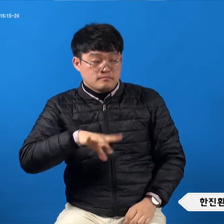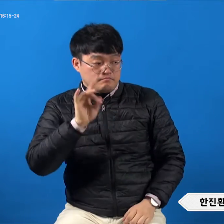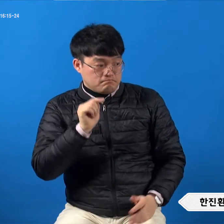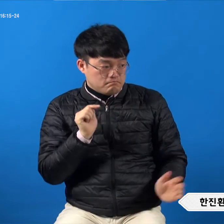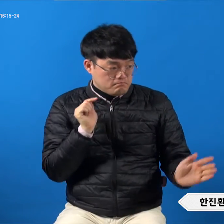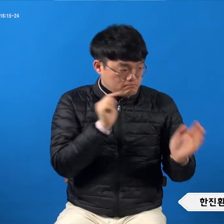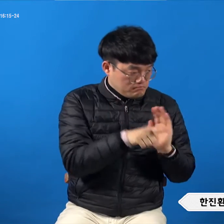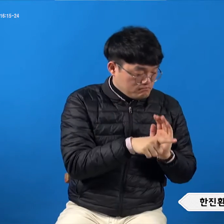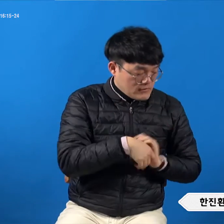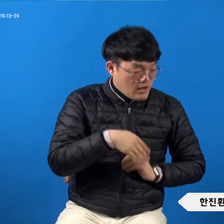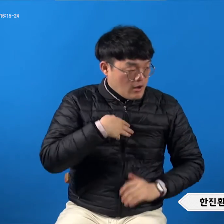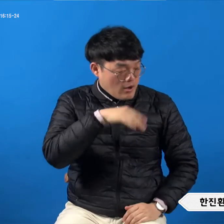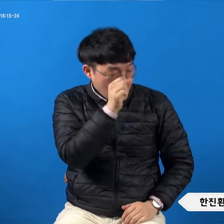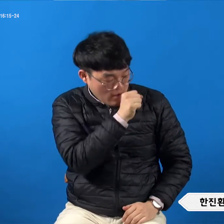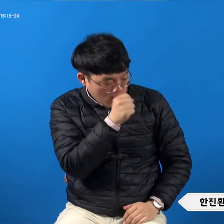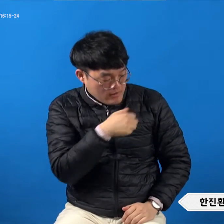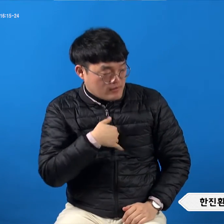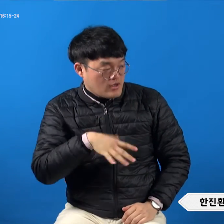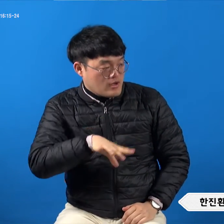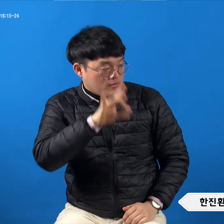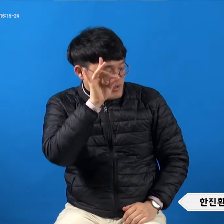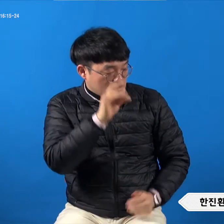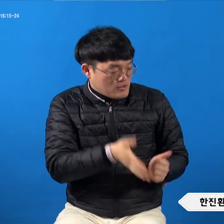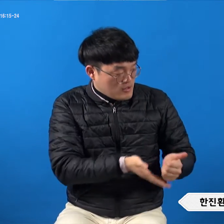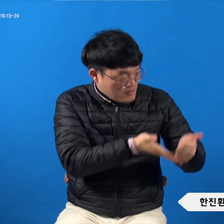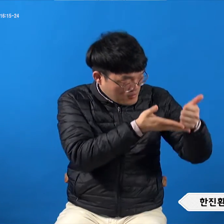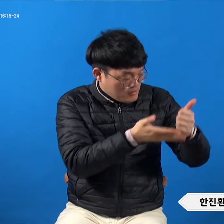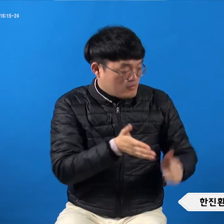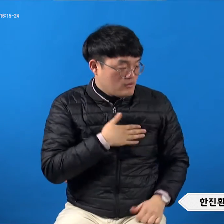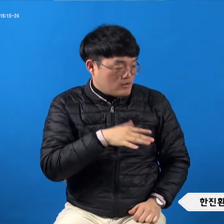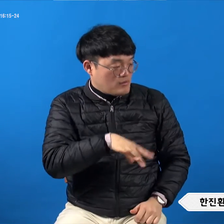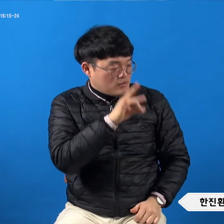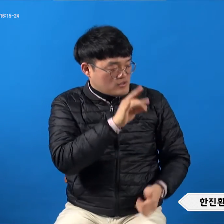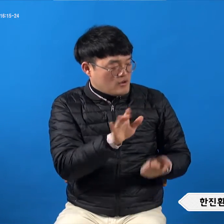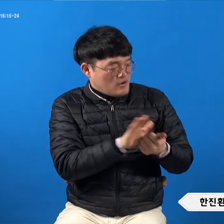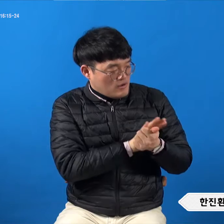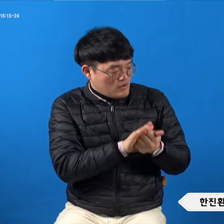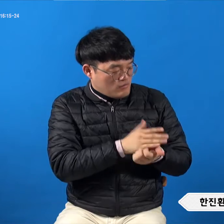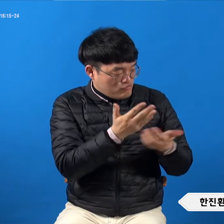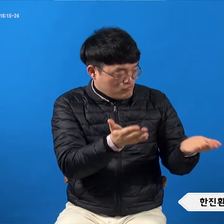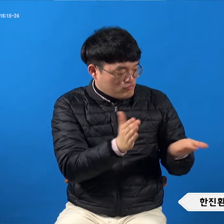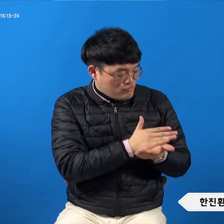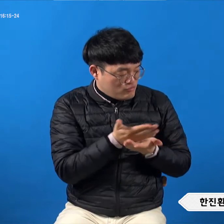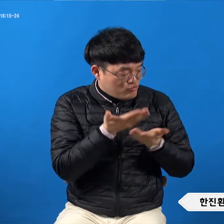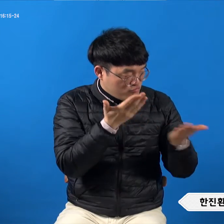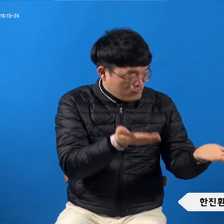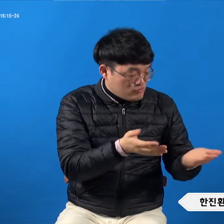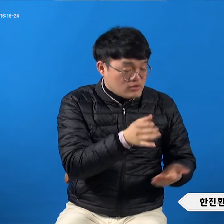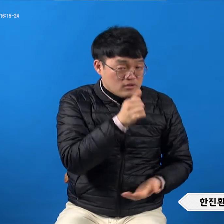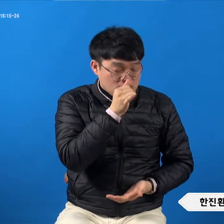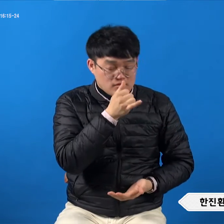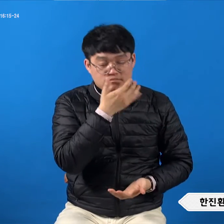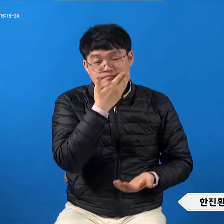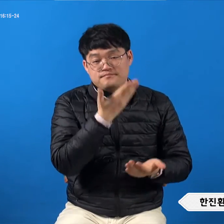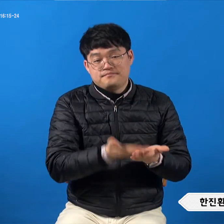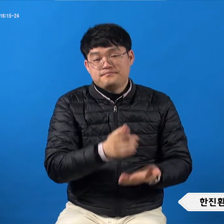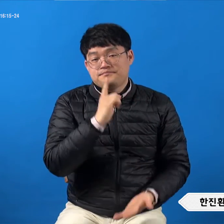다가가고, 내가 좋아하고, 내가 먼저 섬기고, 내가 먼저 베풀고 하는 것입니다.